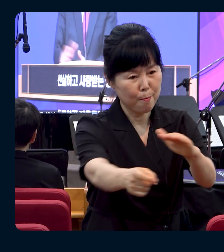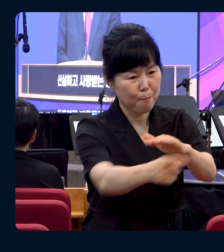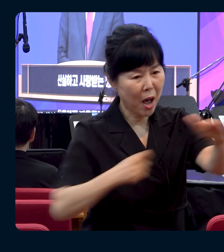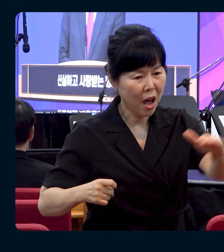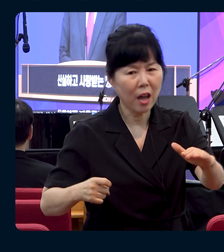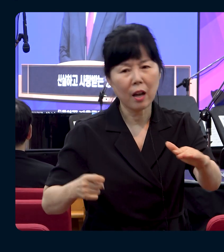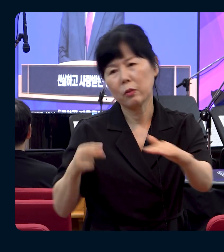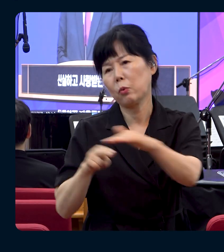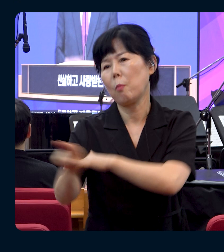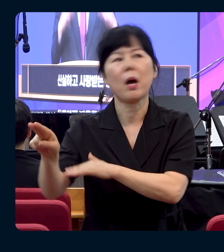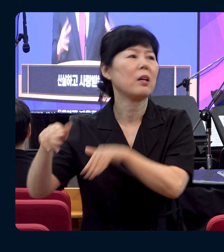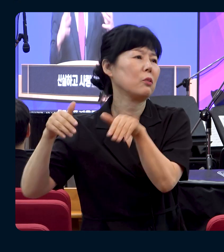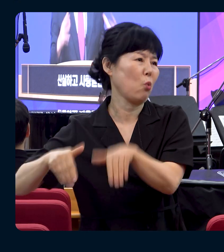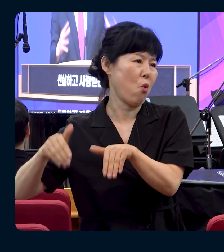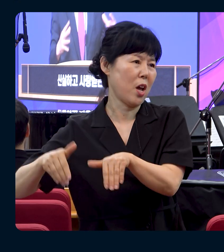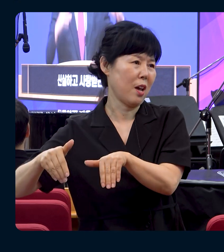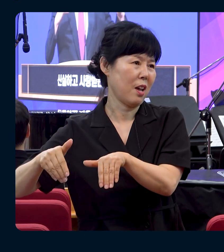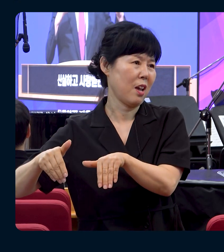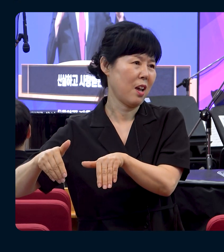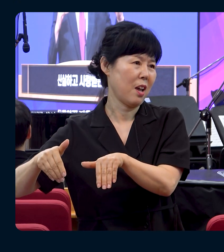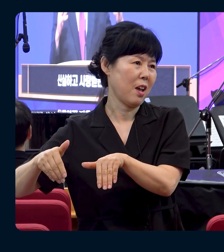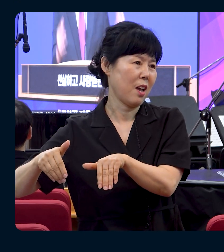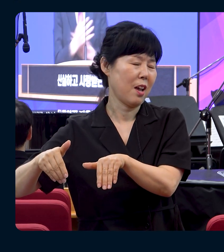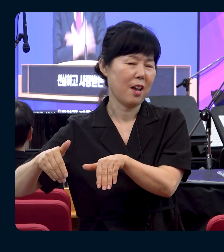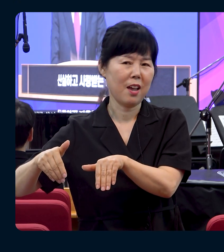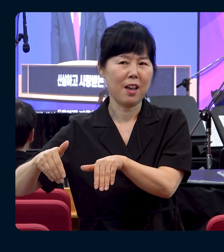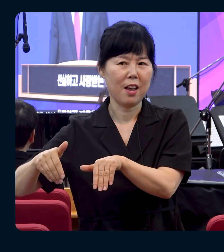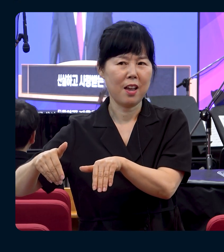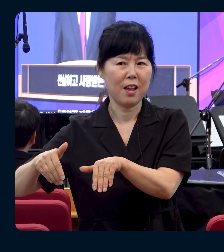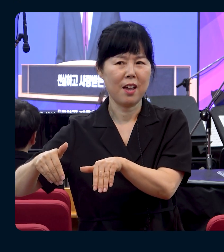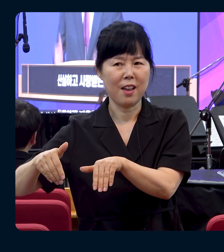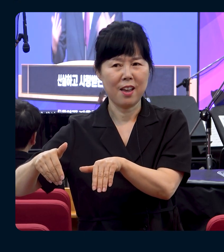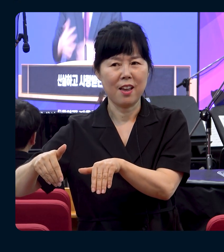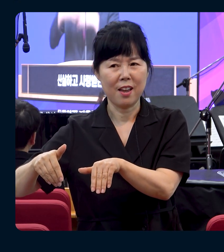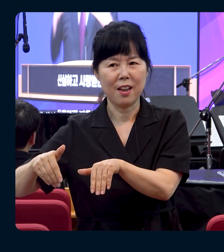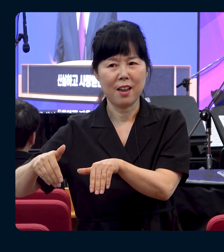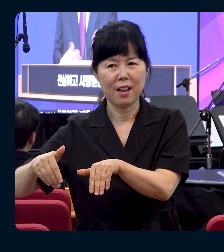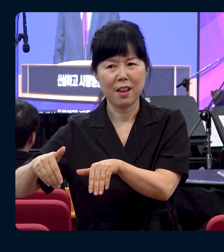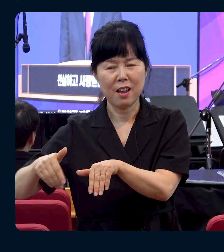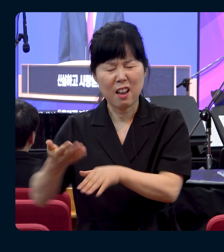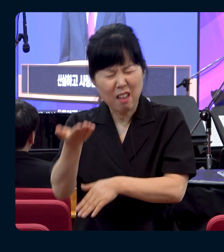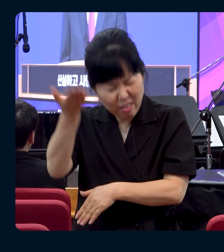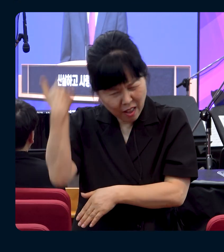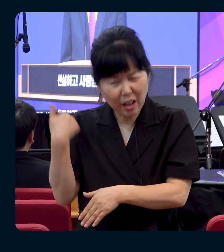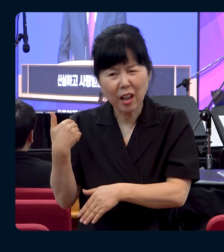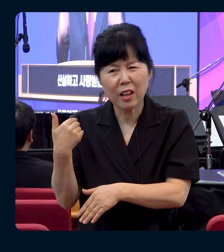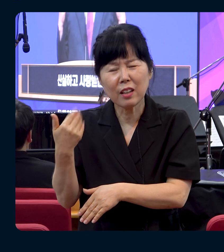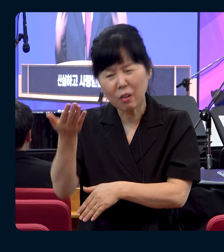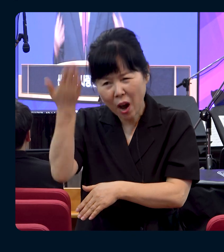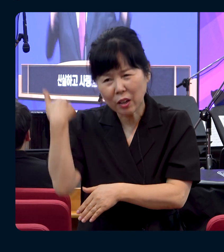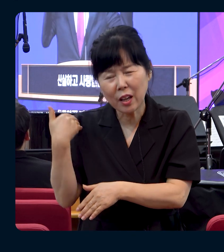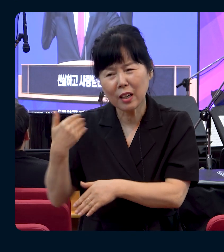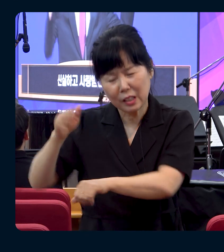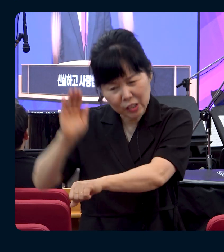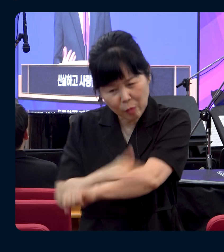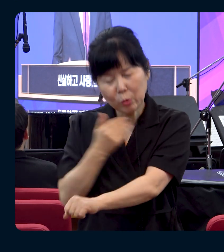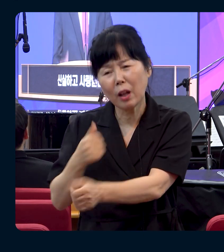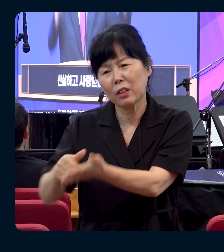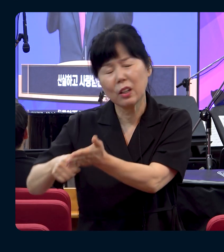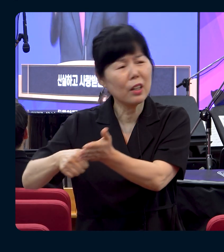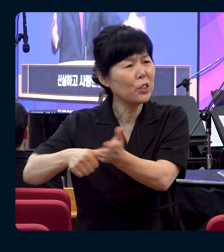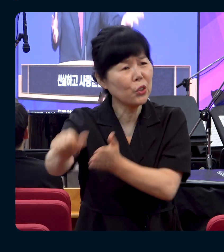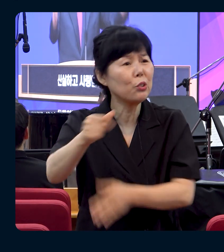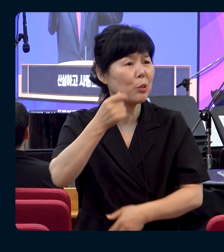그런 노예였어요. 이건 이 사람에게 치명적인 기록입니다. 지울 수 없는 과거예요. 어떤 경우에도 벗어날 수가